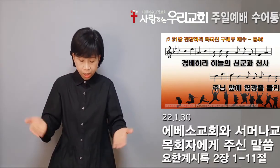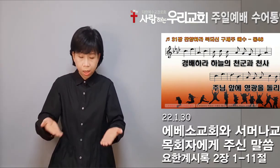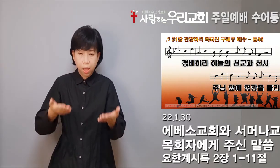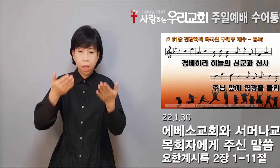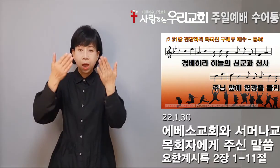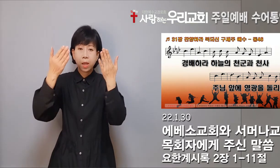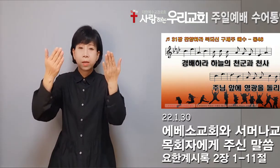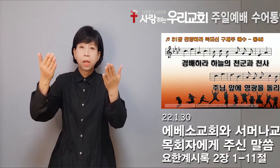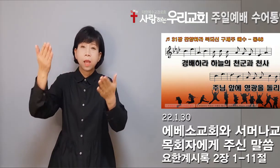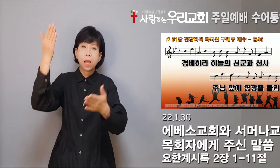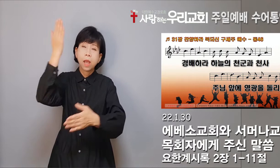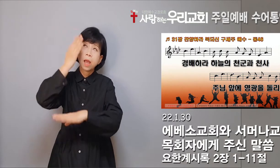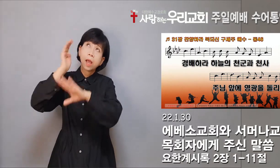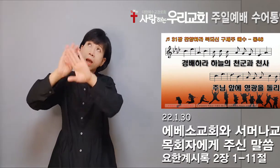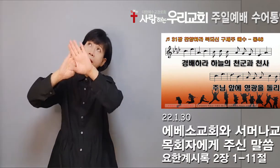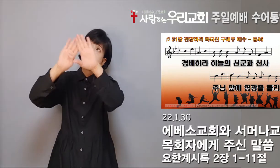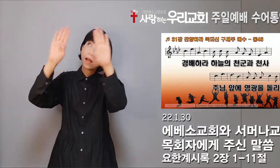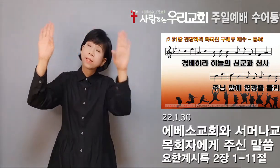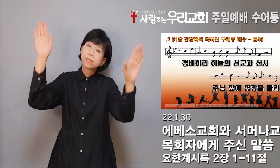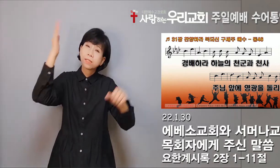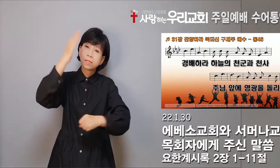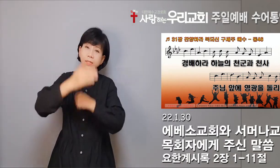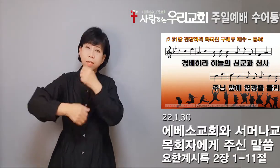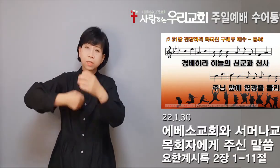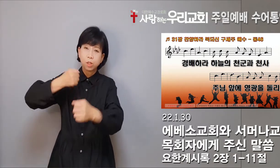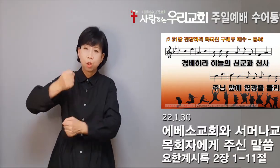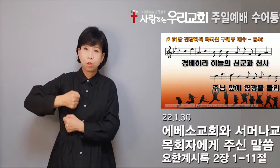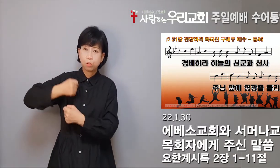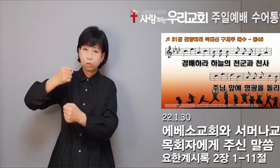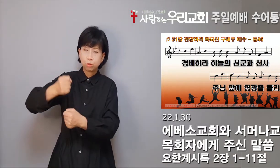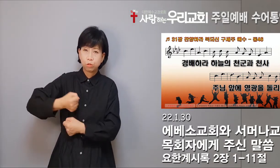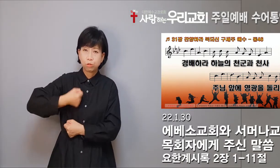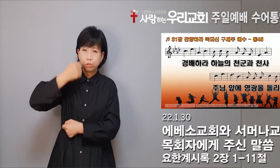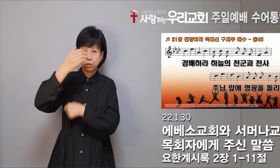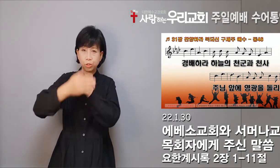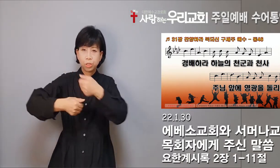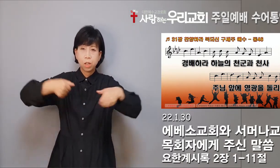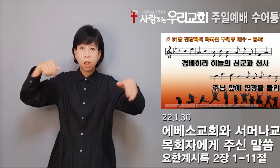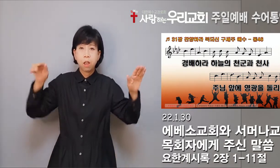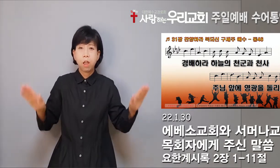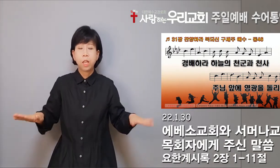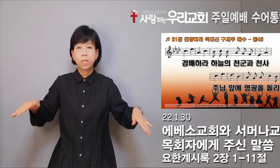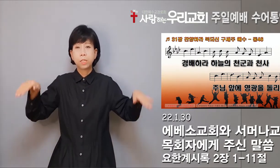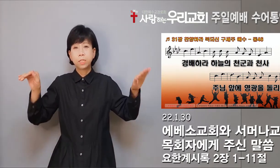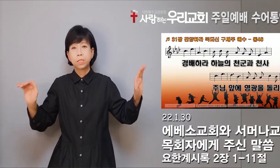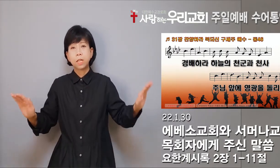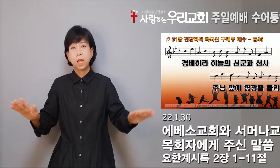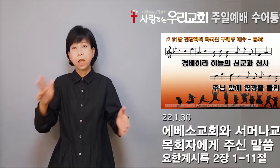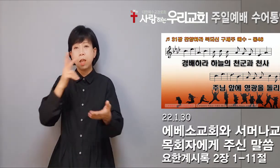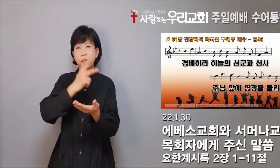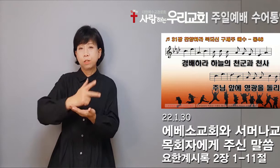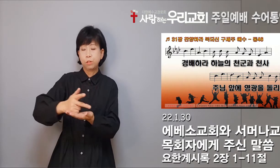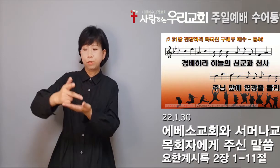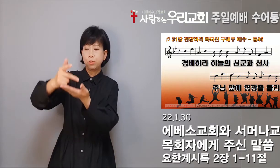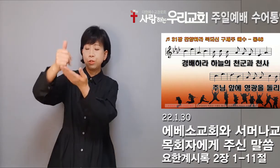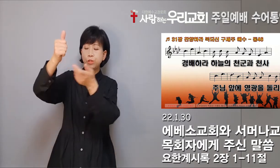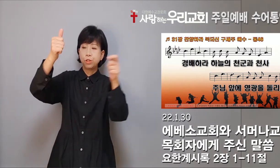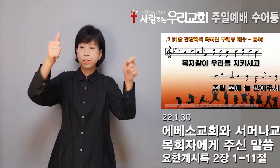경배하라 하늘의 천군과 천사 주님 앞에